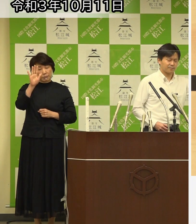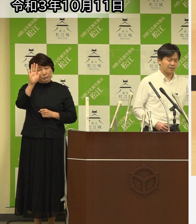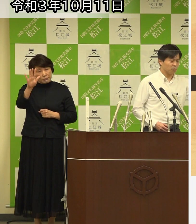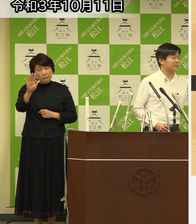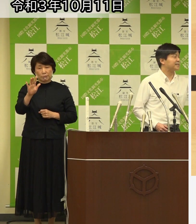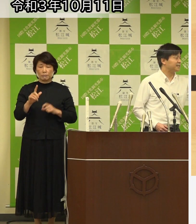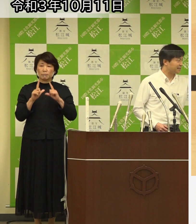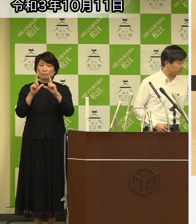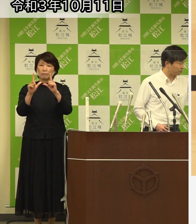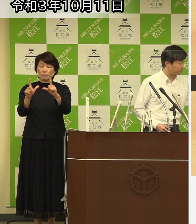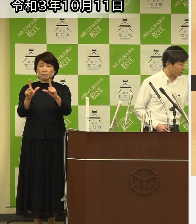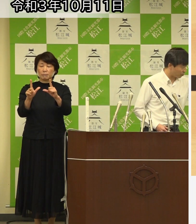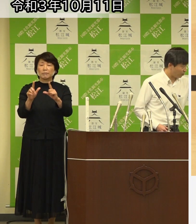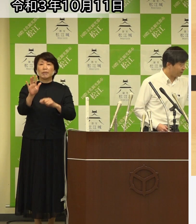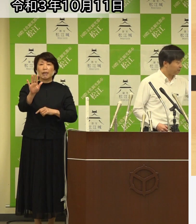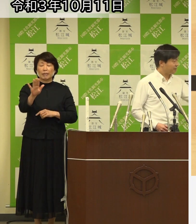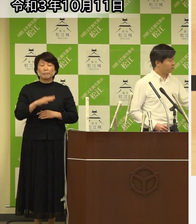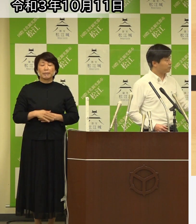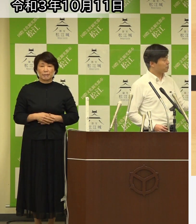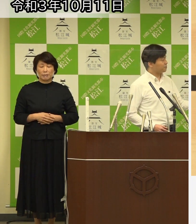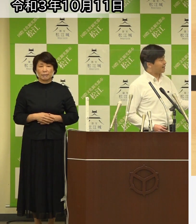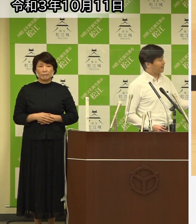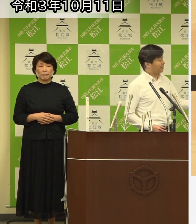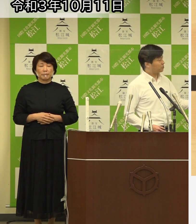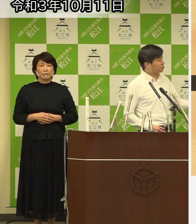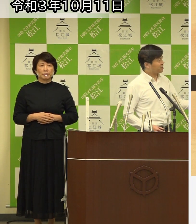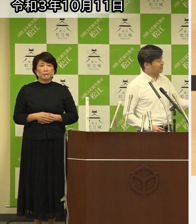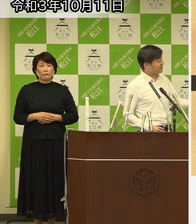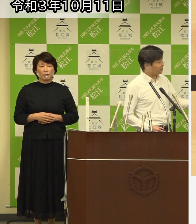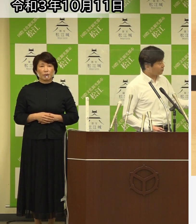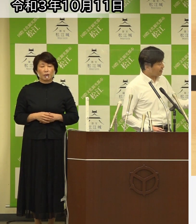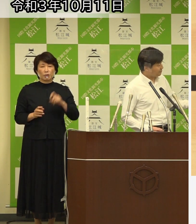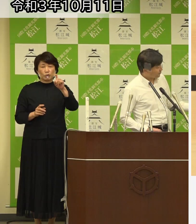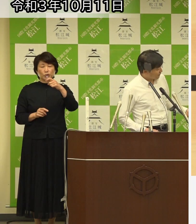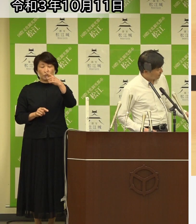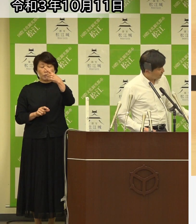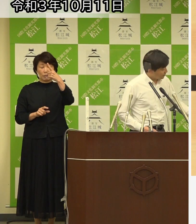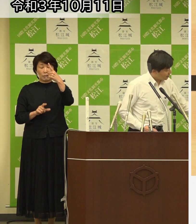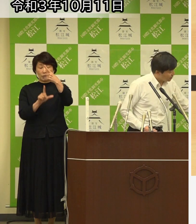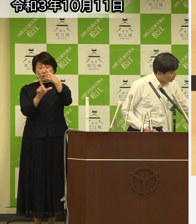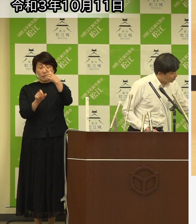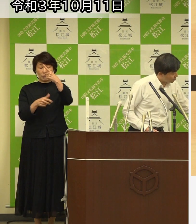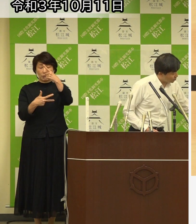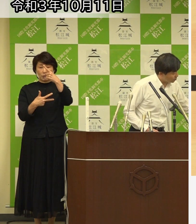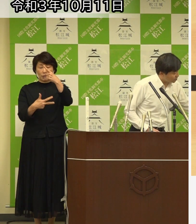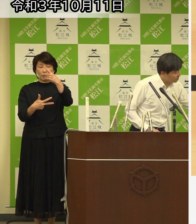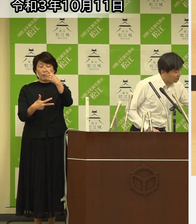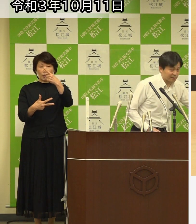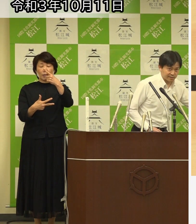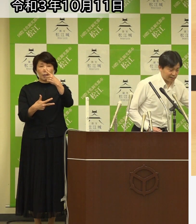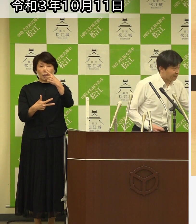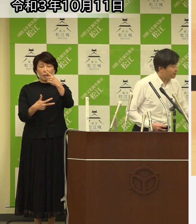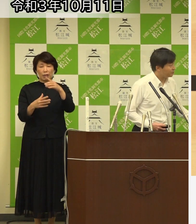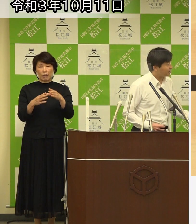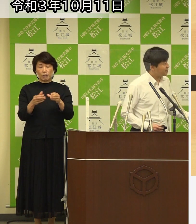催もさせていただくということで、もう一つは11月7日、この国引きメッセ の会につ